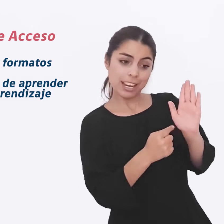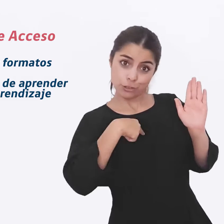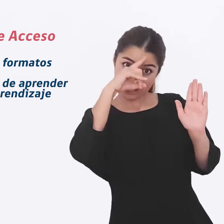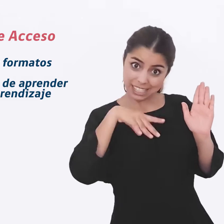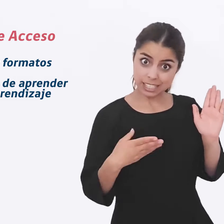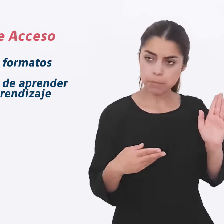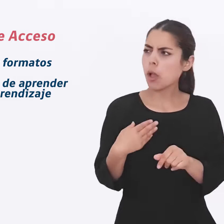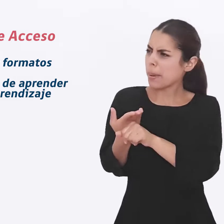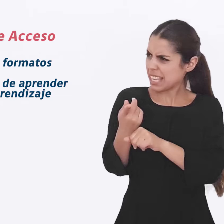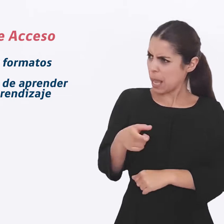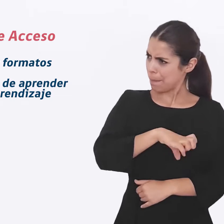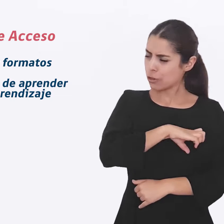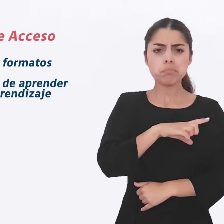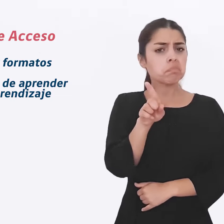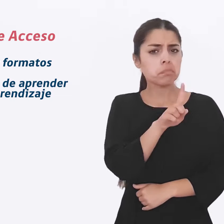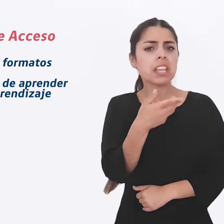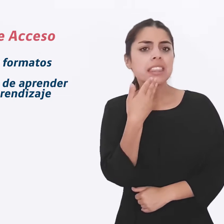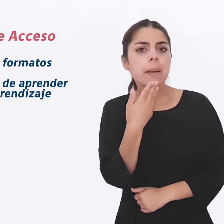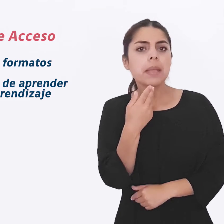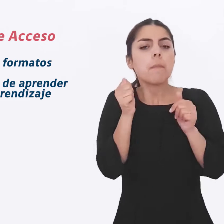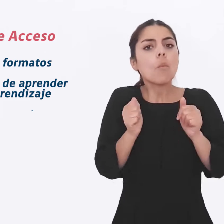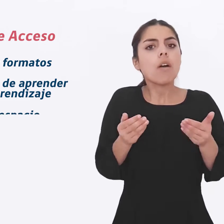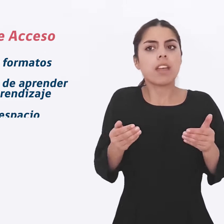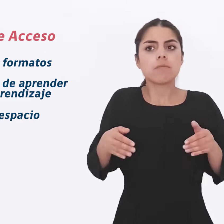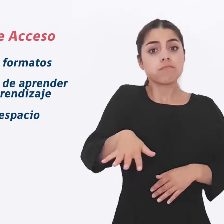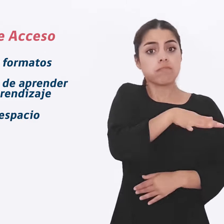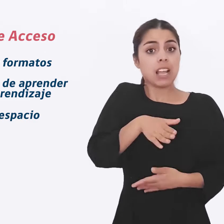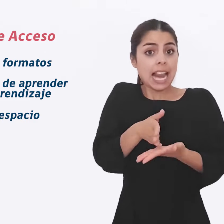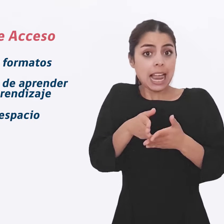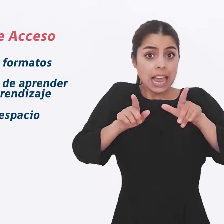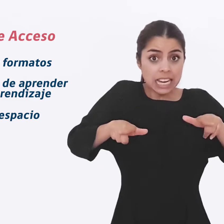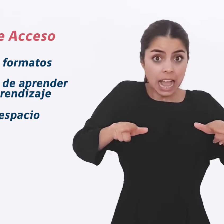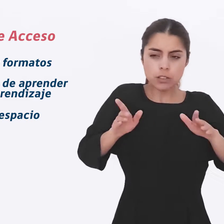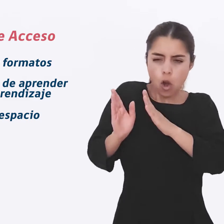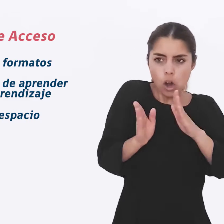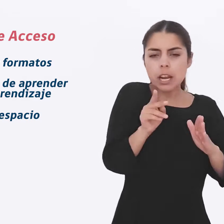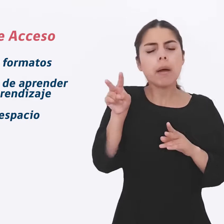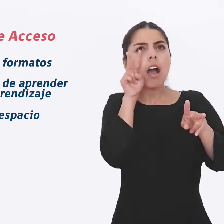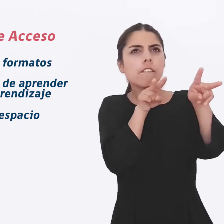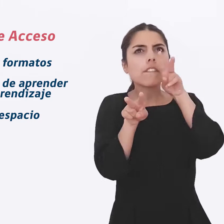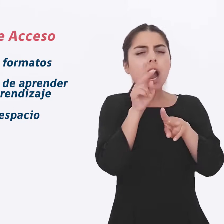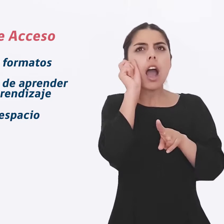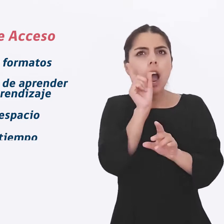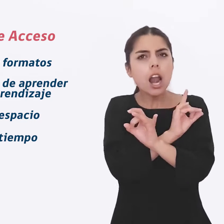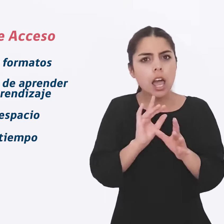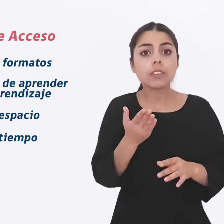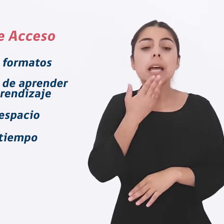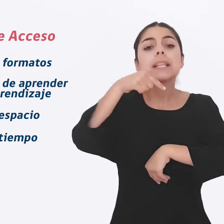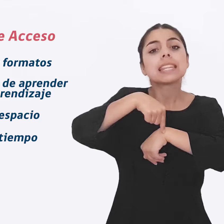demostrar su aprendizaje sin la exigencia del español, organización del espacio para que todos se puedan observar con claridad y organización del tiempo y